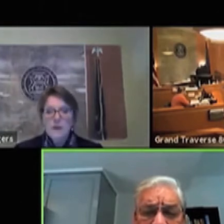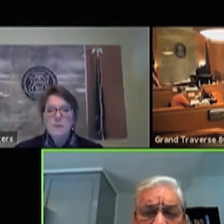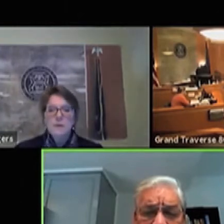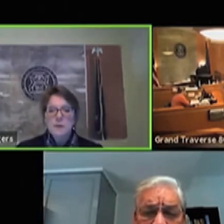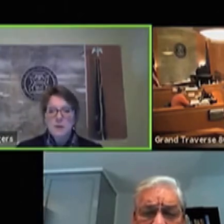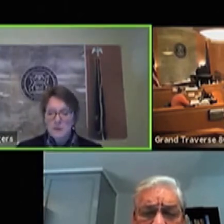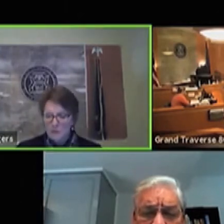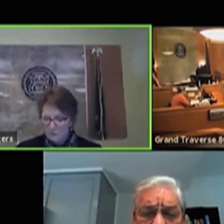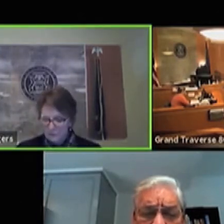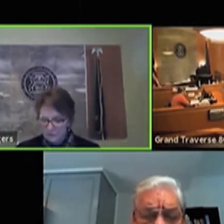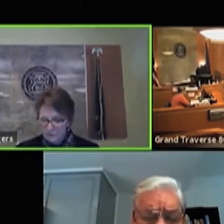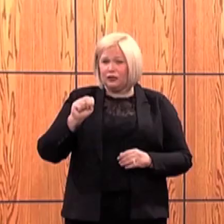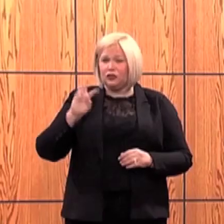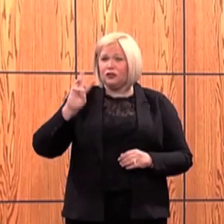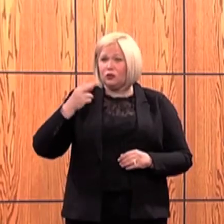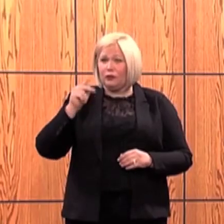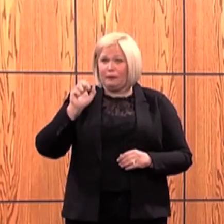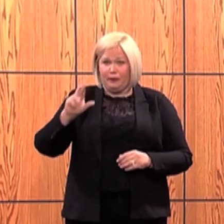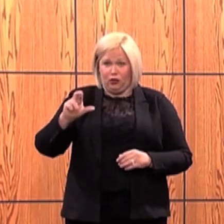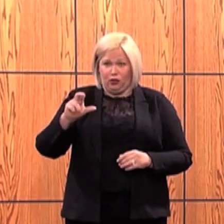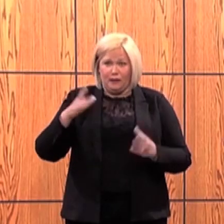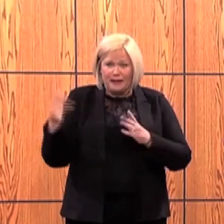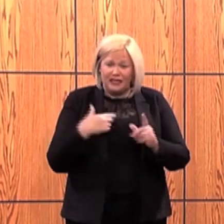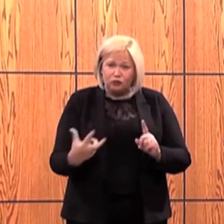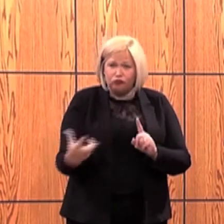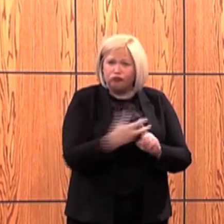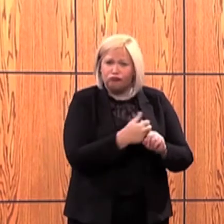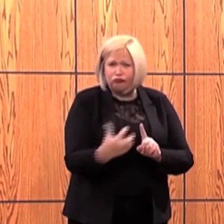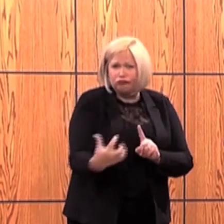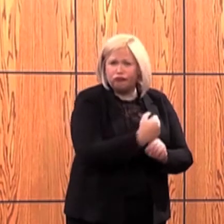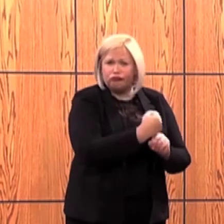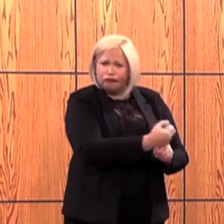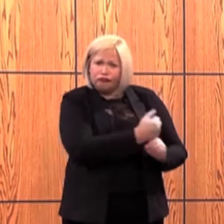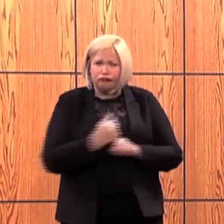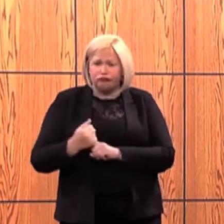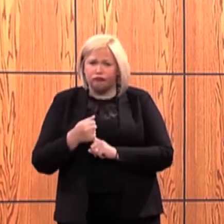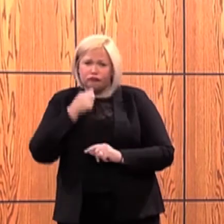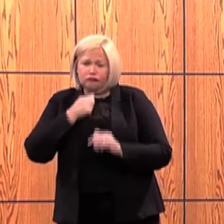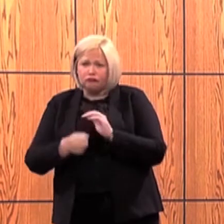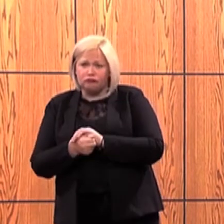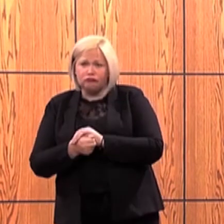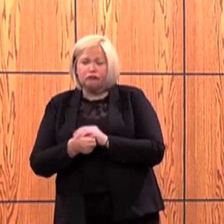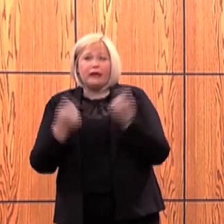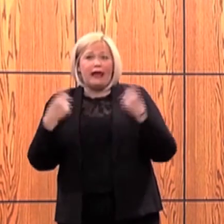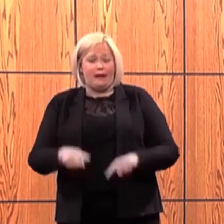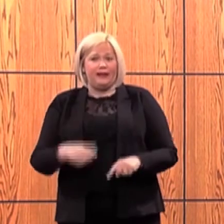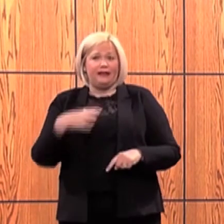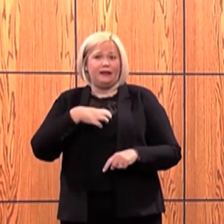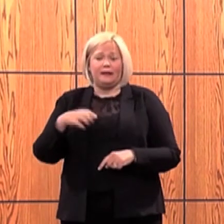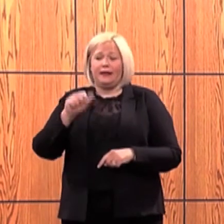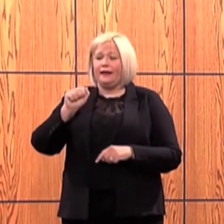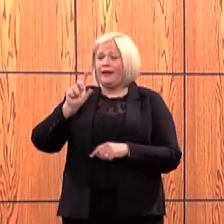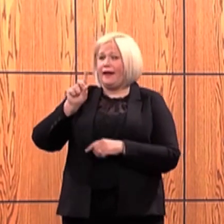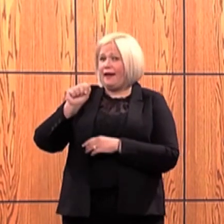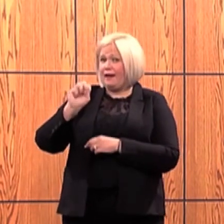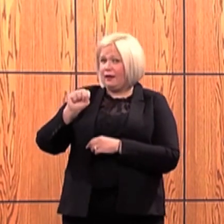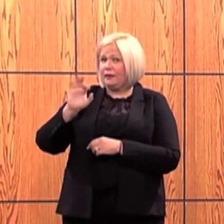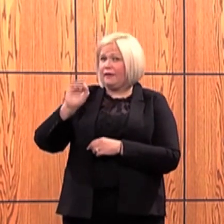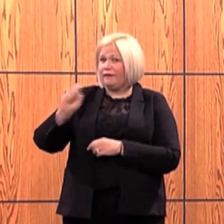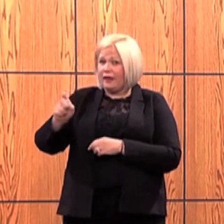armada wolverine watchmen o corinto de campo según la denuncia eran fox very craft